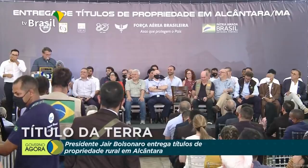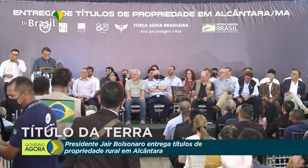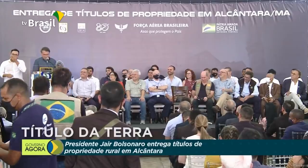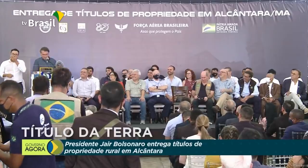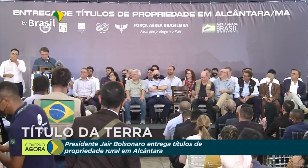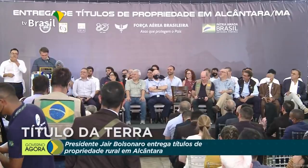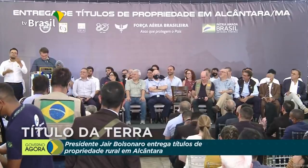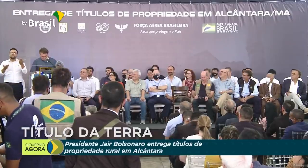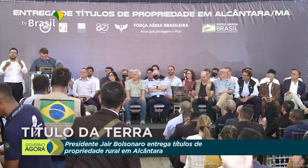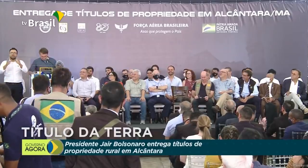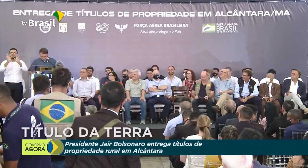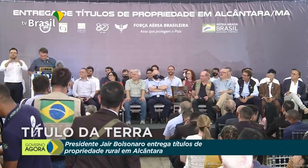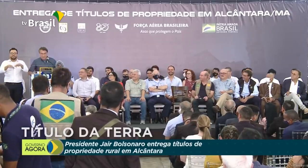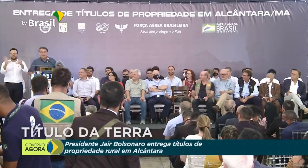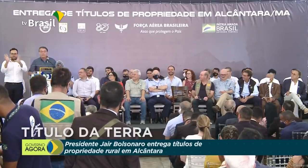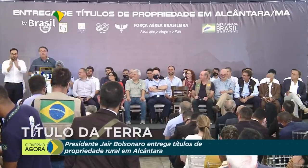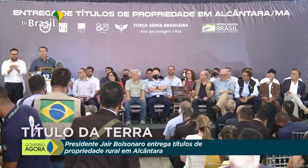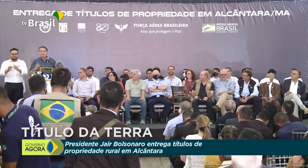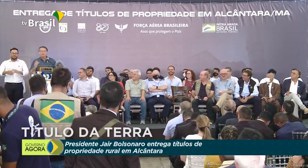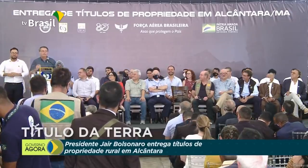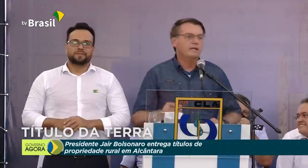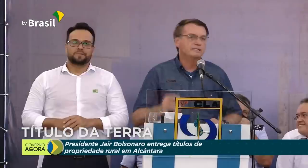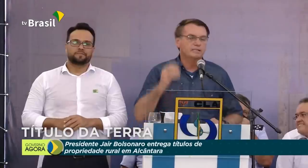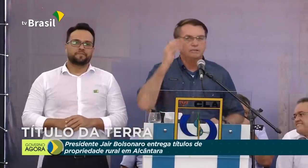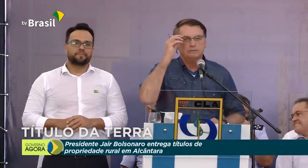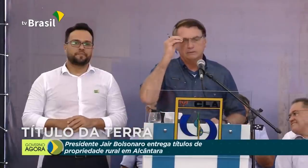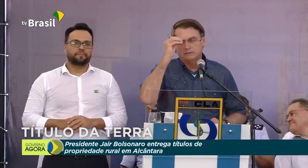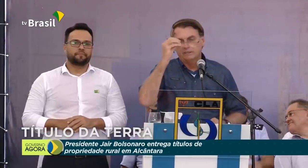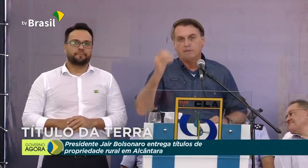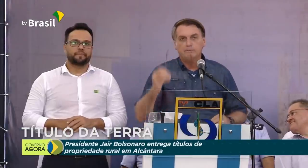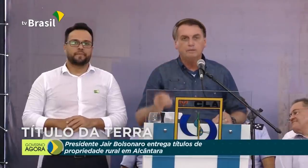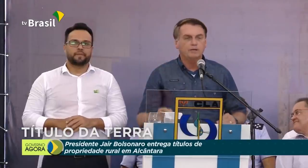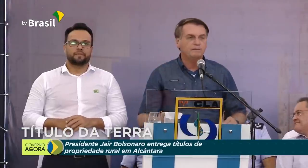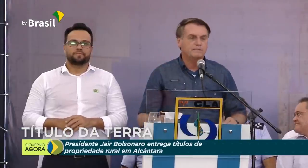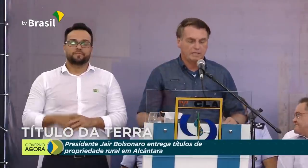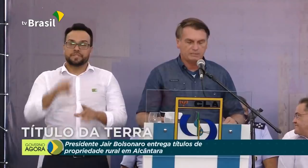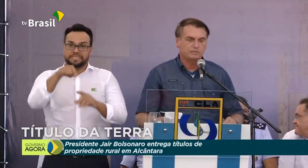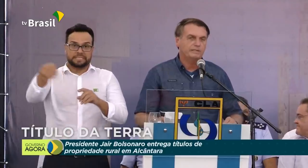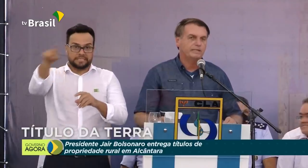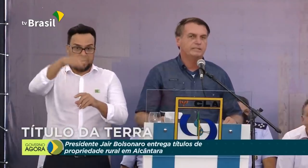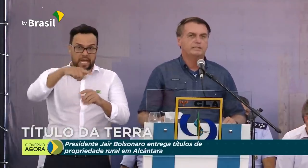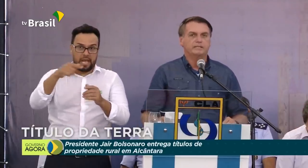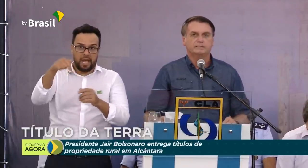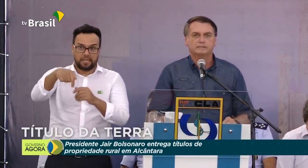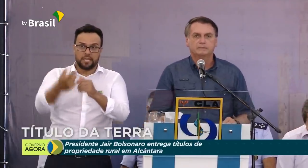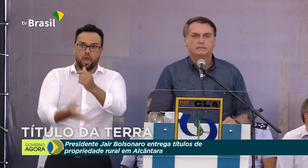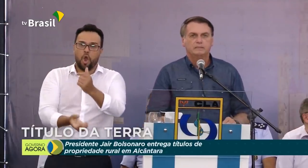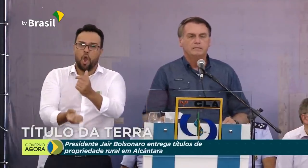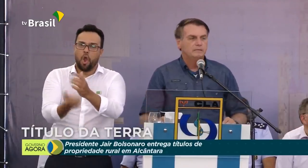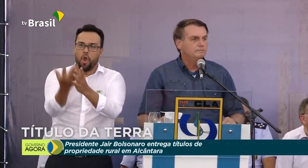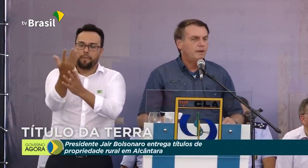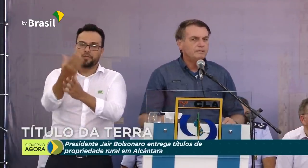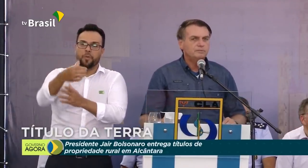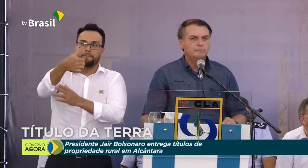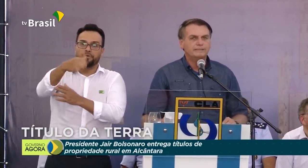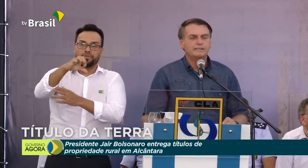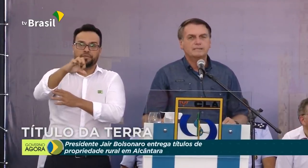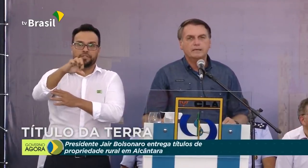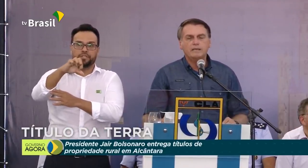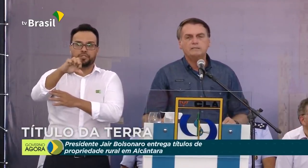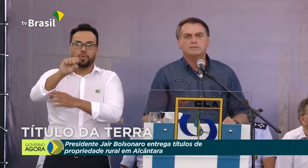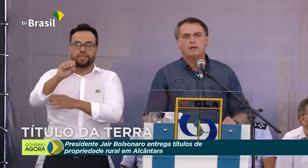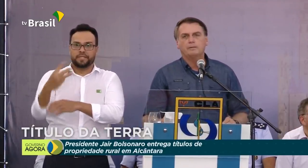Indo para o encerramento. Isso aqui nasceu em 1983. E mais uma